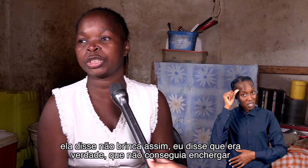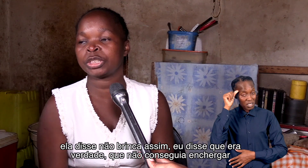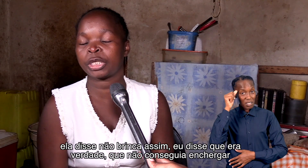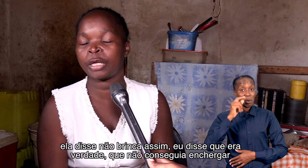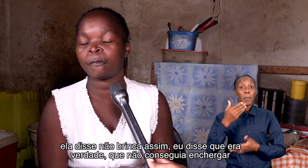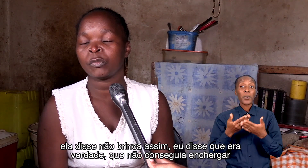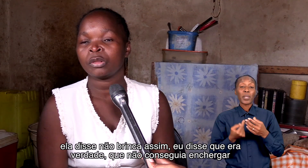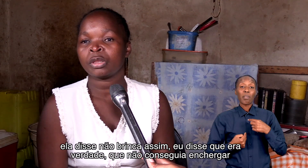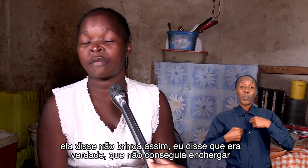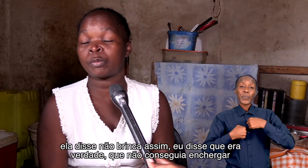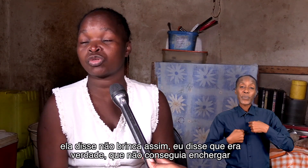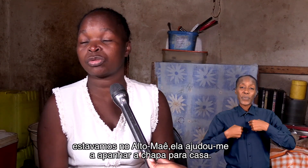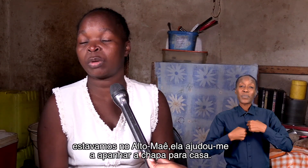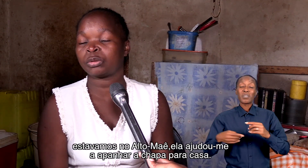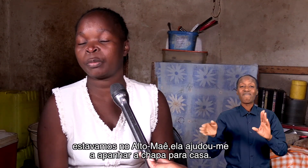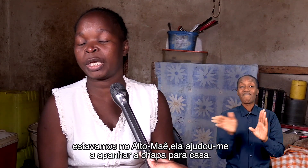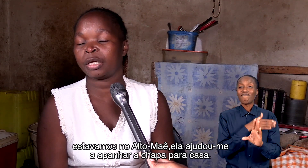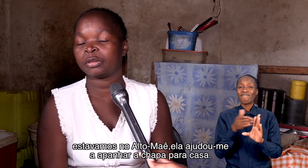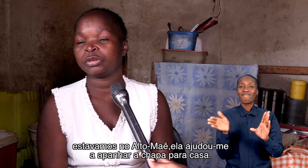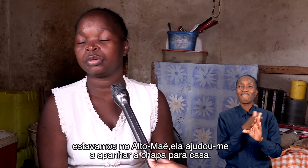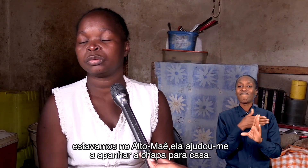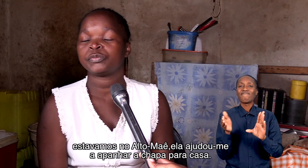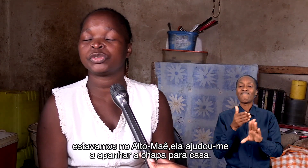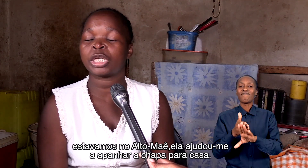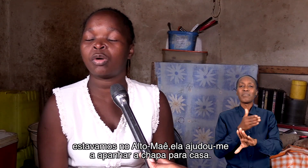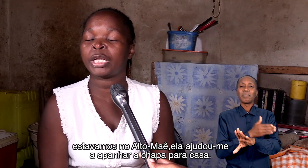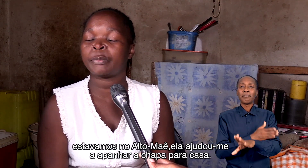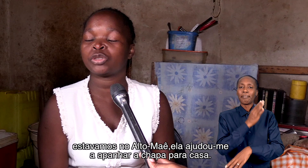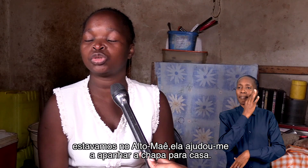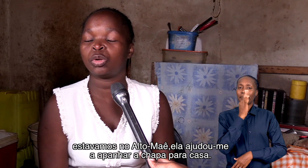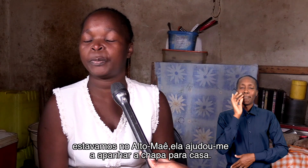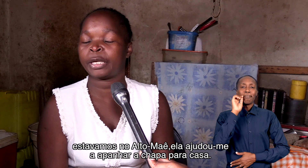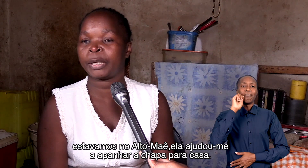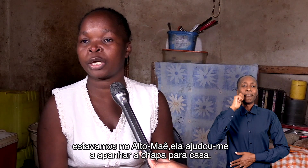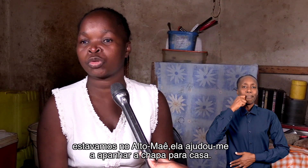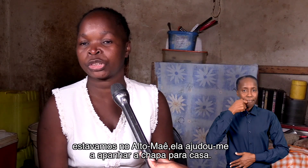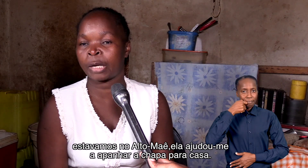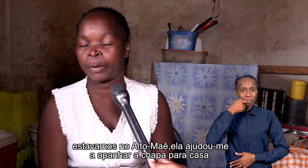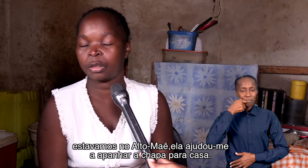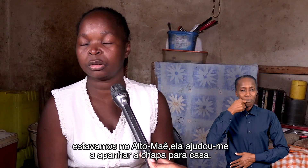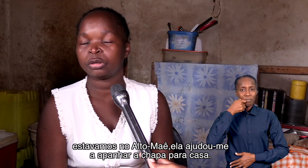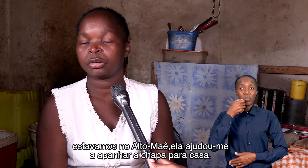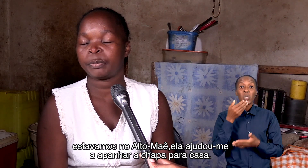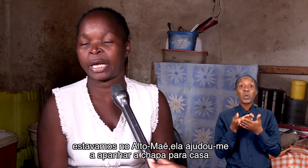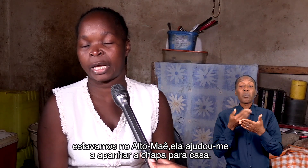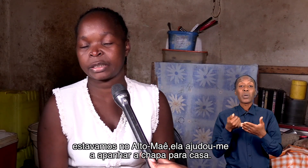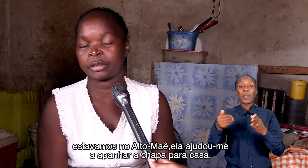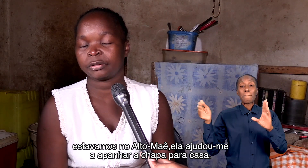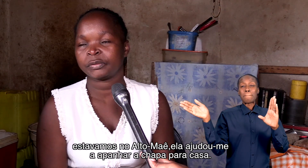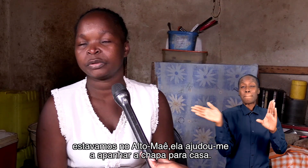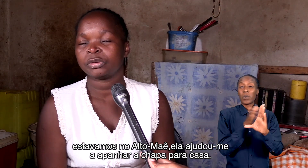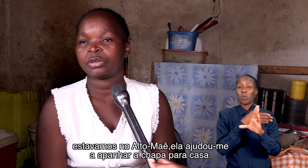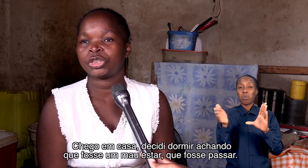estou a conseguir enxergar. Estávamos no Alto Maé. Então ela me ajudou para apanhar o chapa para